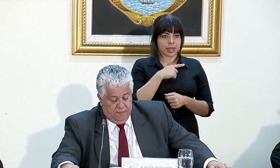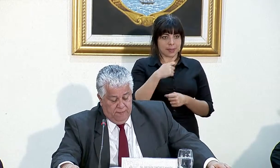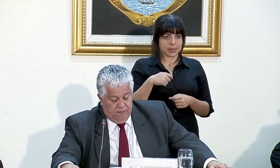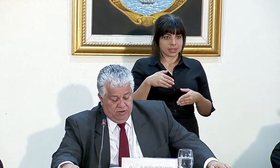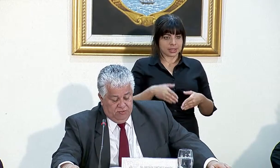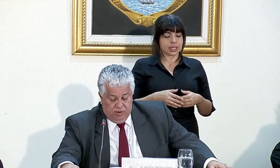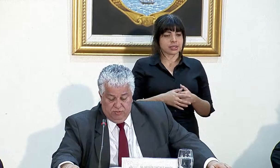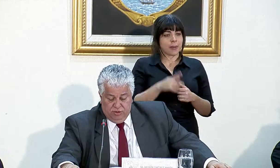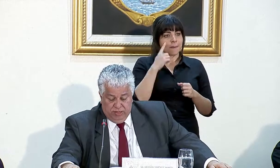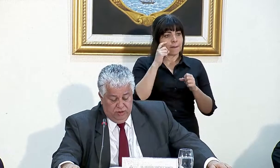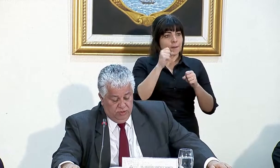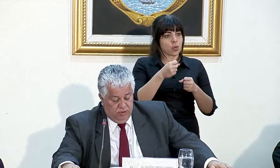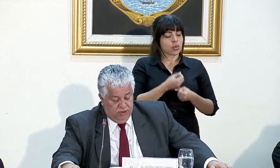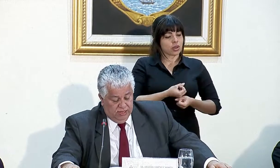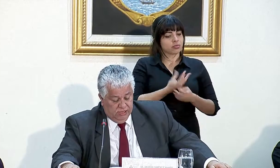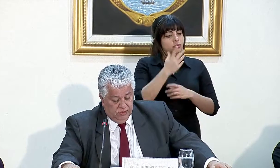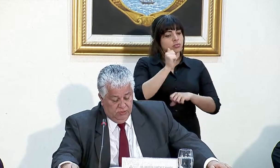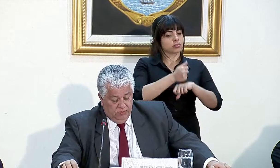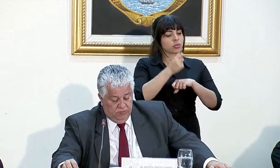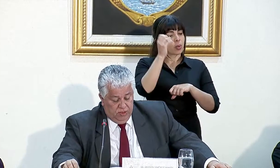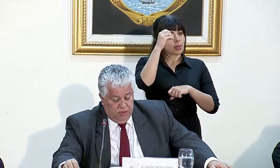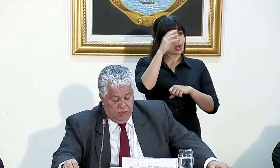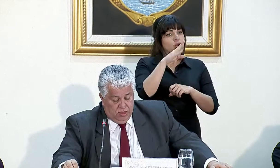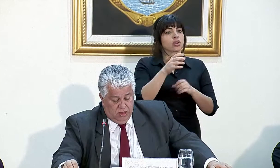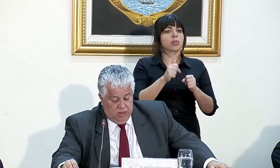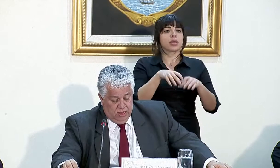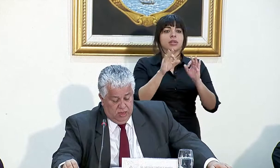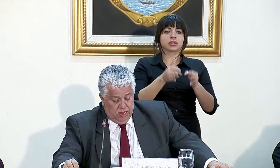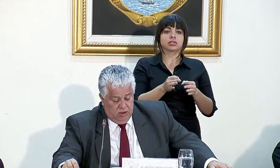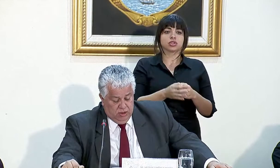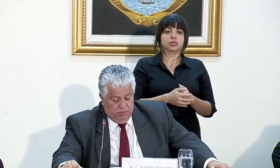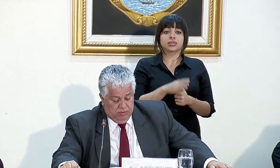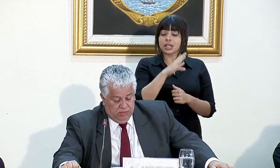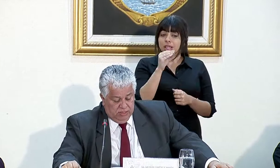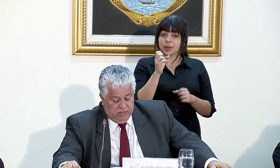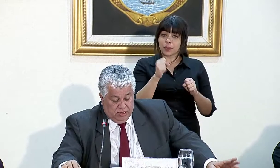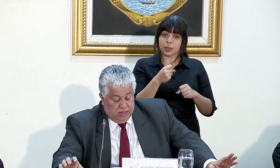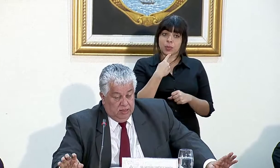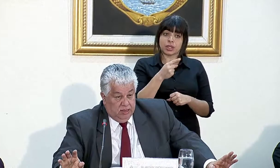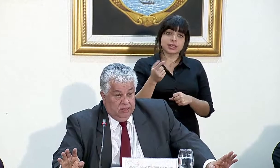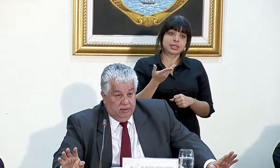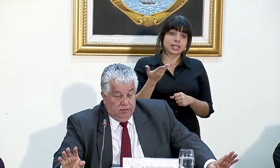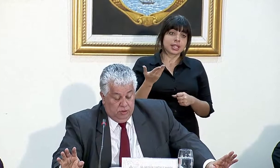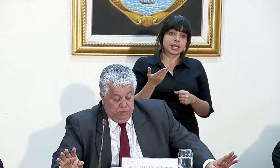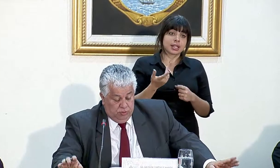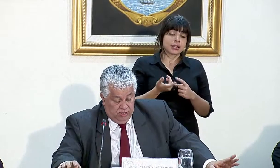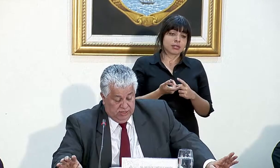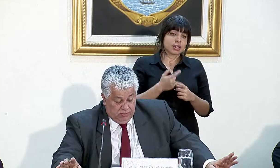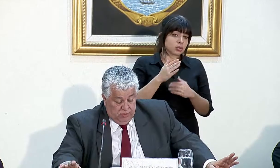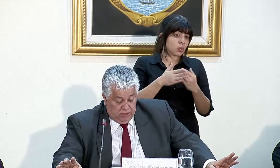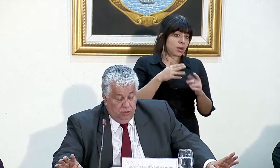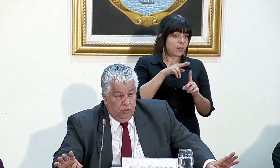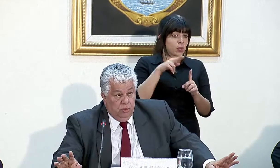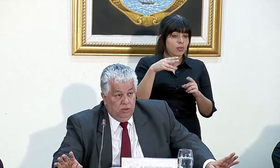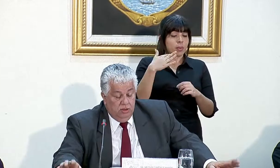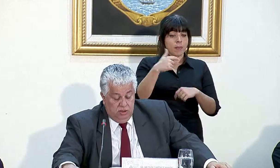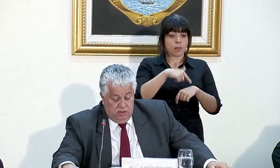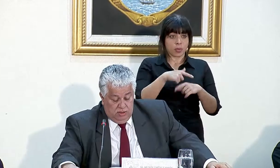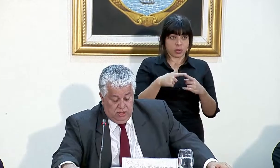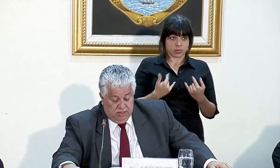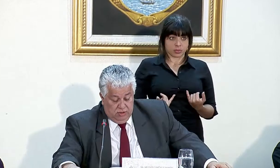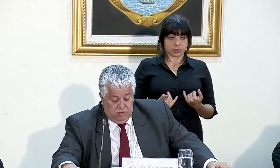Presidencia para formarnos un criterio y tomar una decisión. Y lo que podríamos decir es que desde todo punto de vista, al momento de